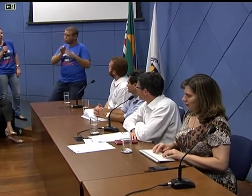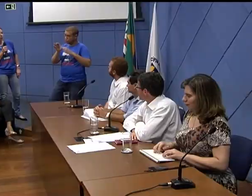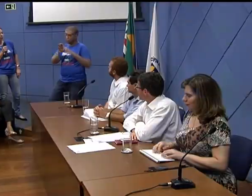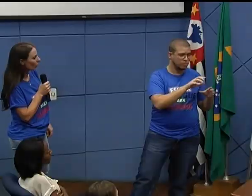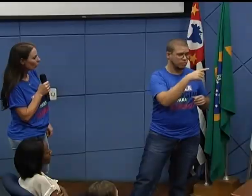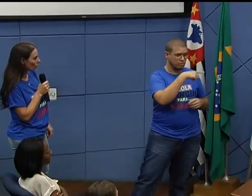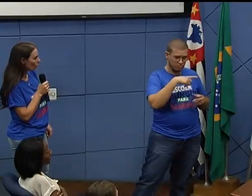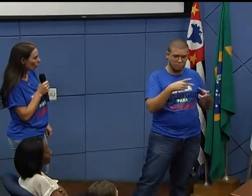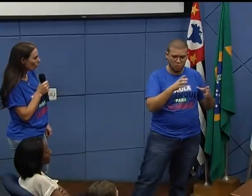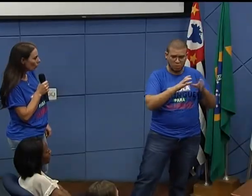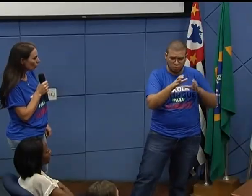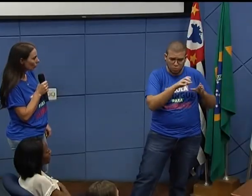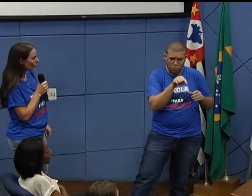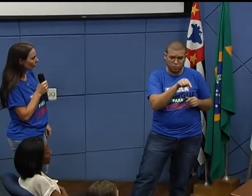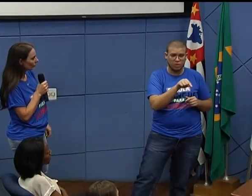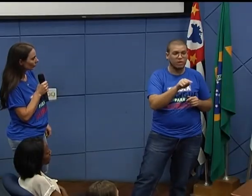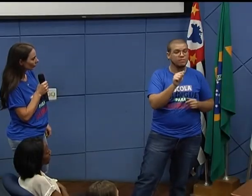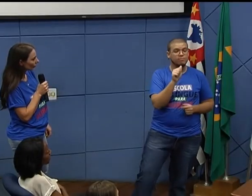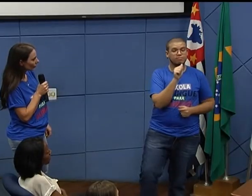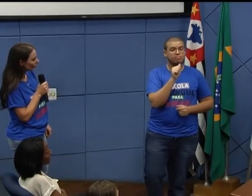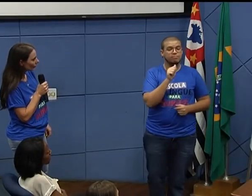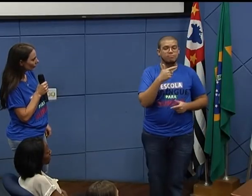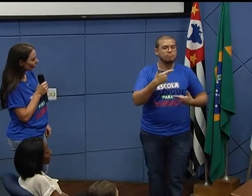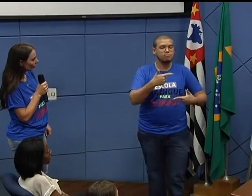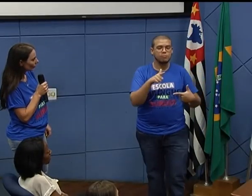Eu percebi que no concurso